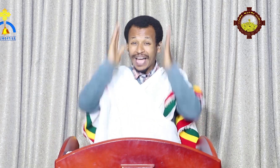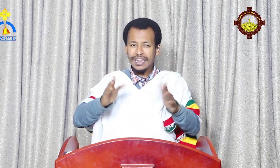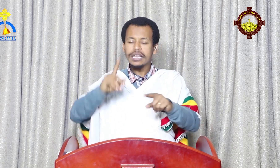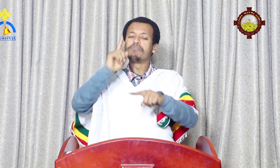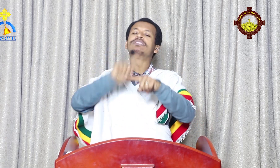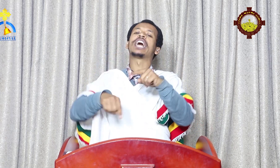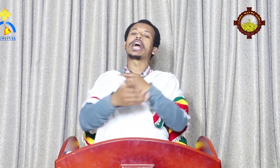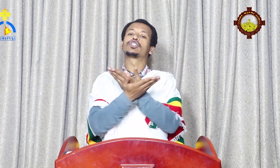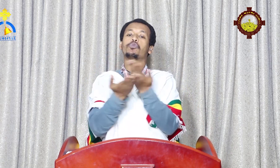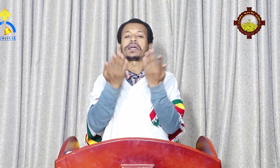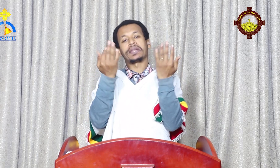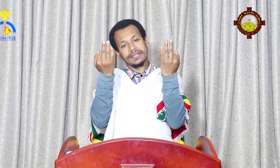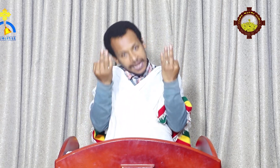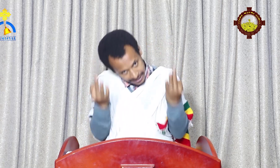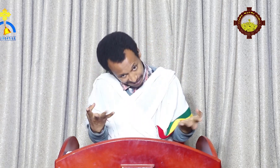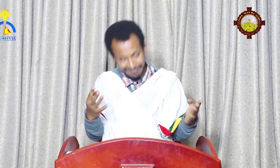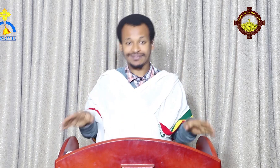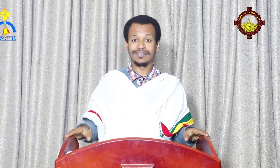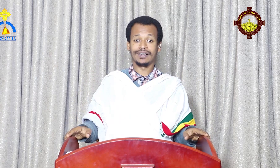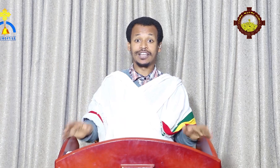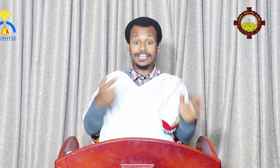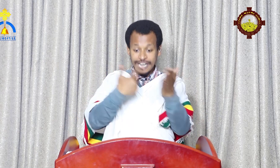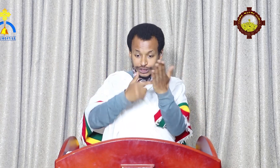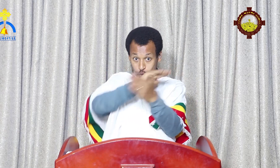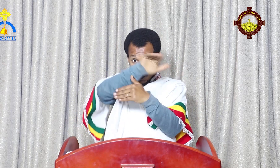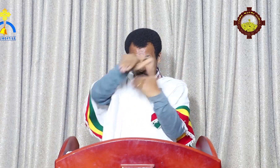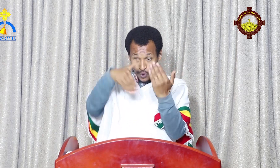ቅዱሳን የሚሳናቸው ነገር የለም። እነዚህ ሁሉ